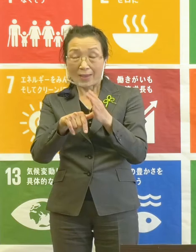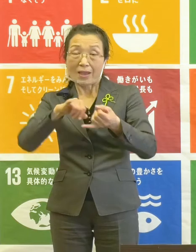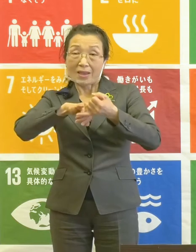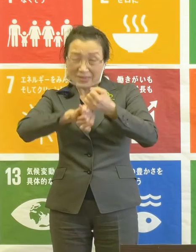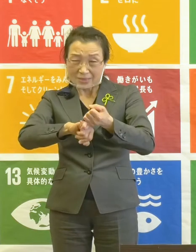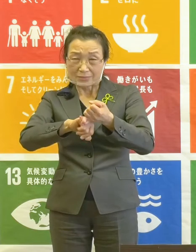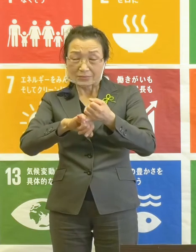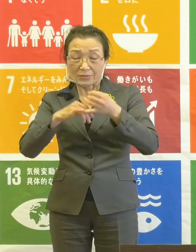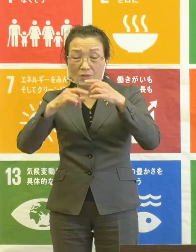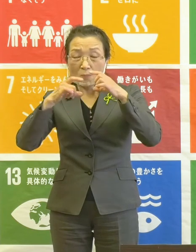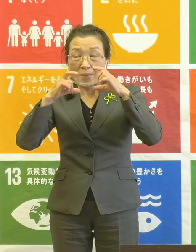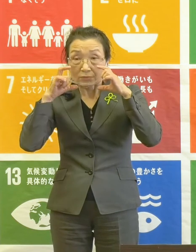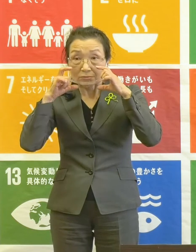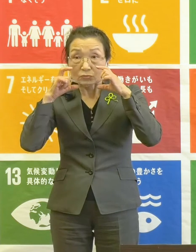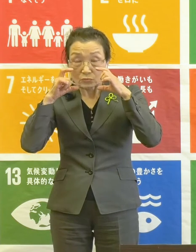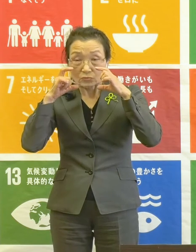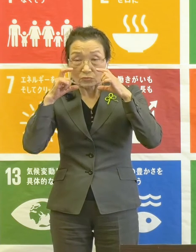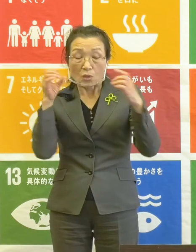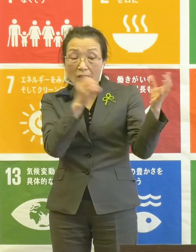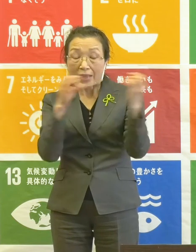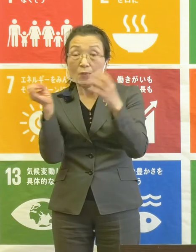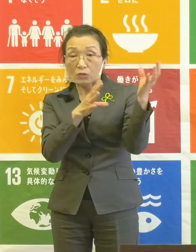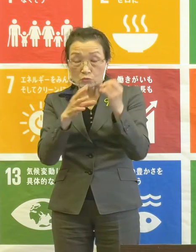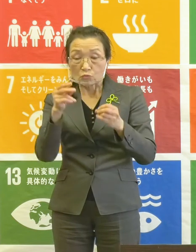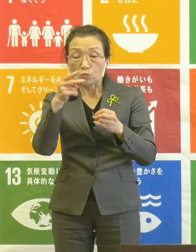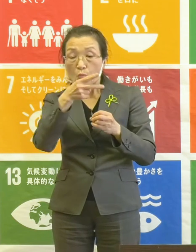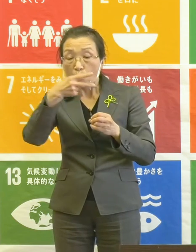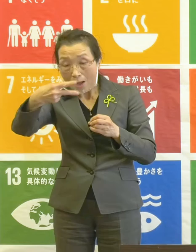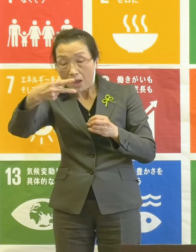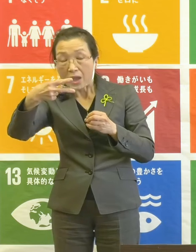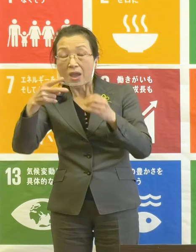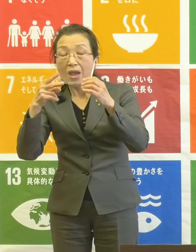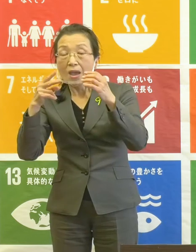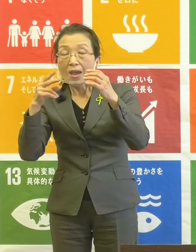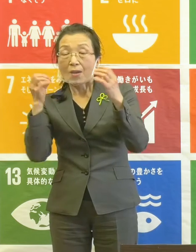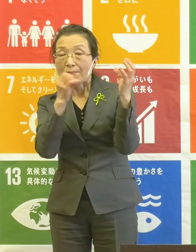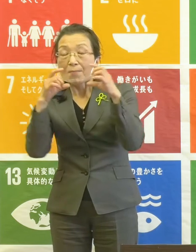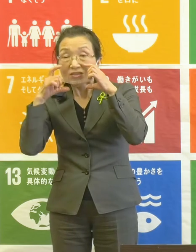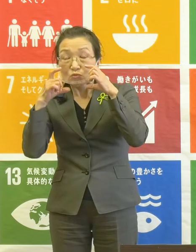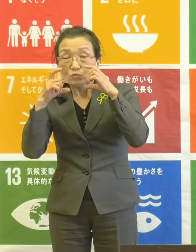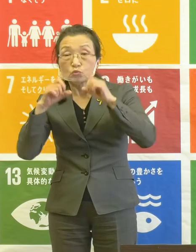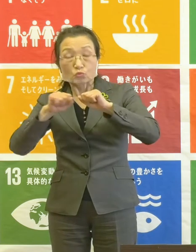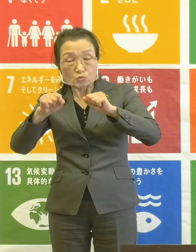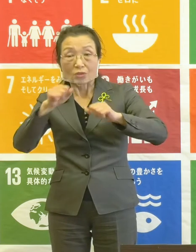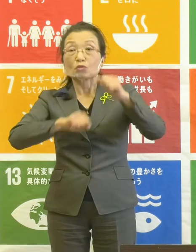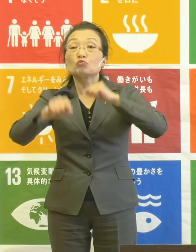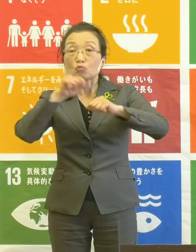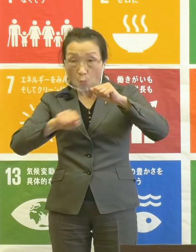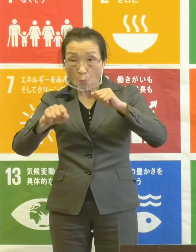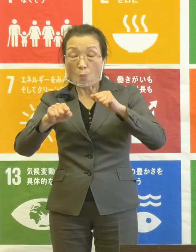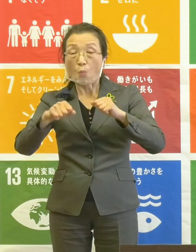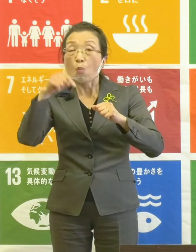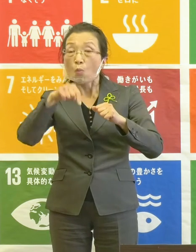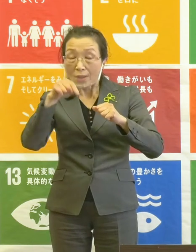ずマスクをする、会話するはマスクする、会話するはマスク運動、そういった